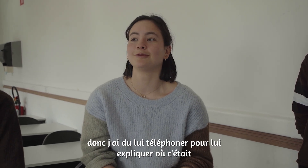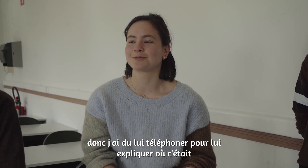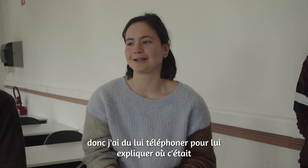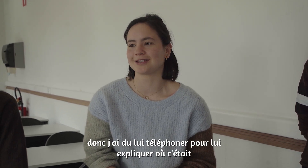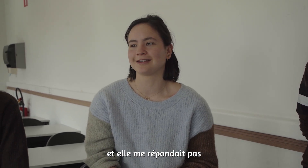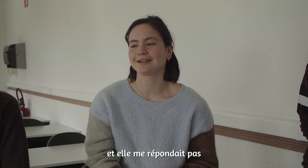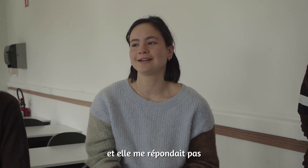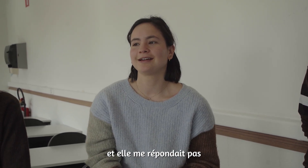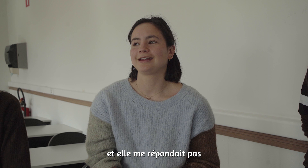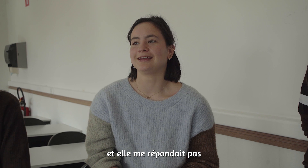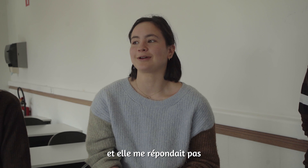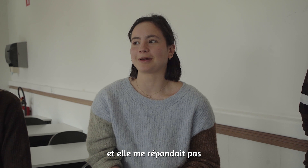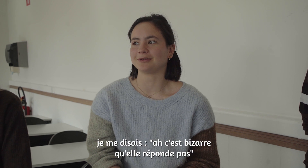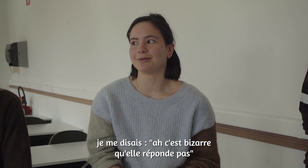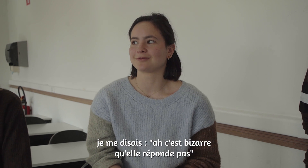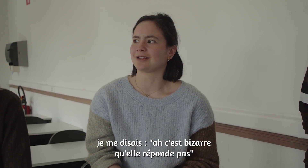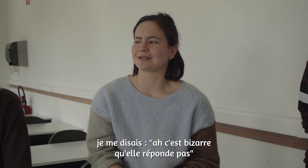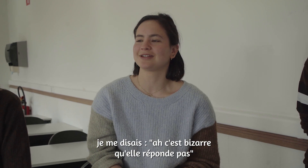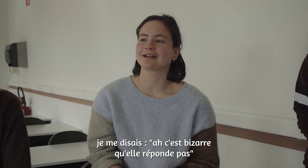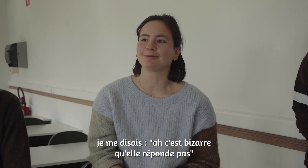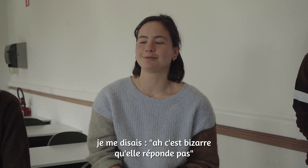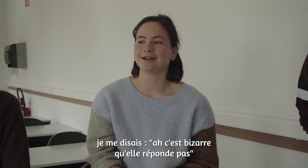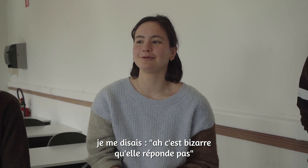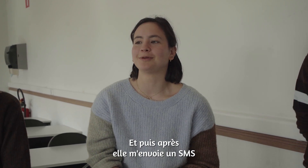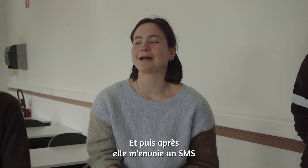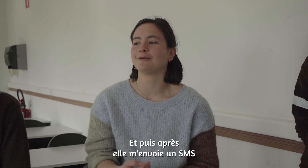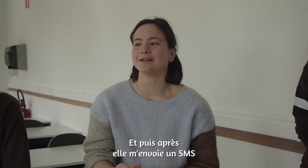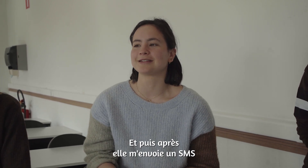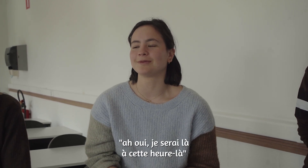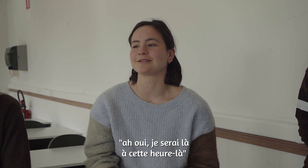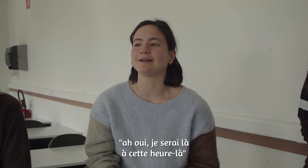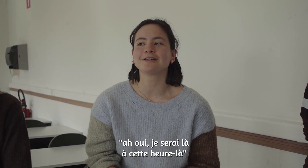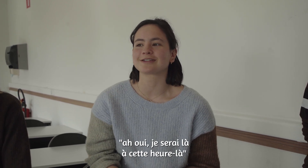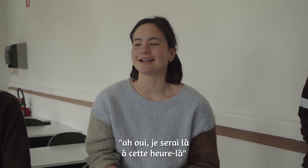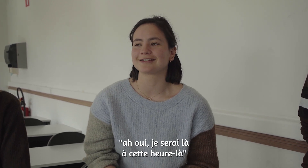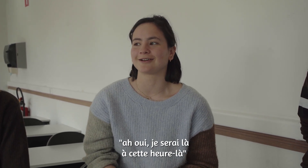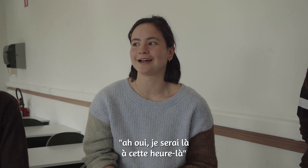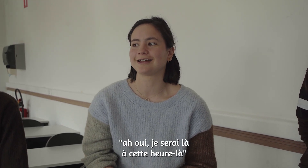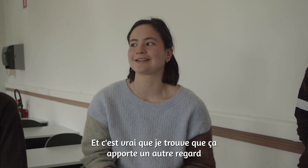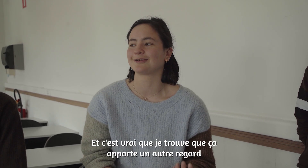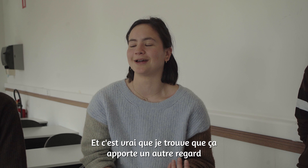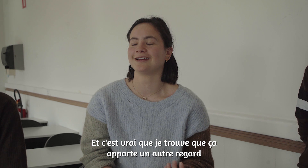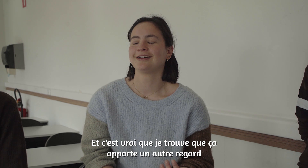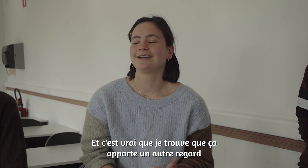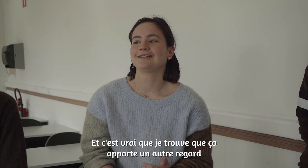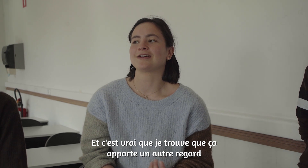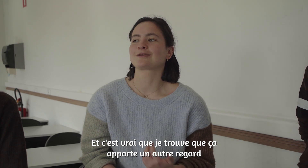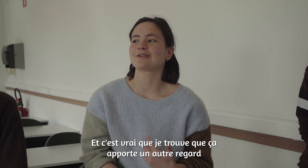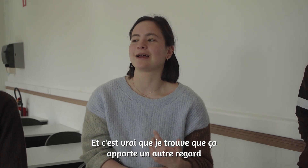expliquer où c'était. Et donc elle me répondait pas, et je me suis dit, c'est bizarre qu'elle réponde pas et tout. Et puis après elle m'envoie un SMS, oui, je serai là à cette heure-là. Et c'est vrai que je trouve que ça apporte un